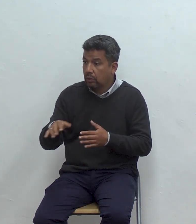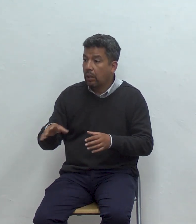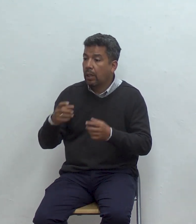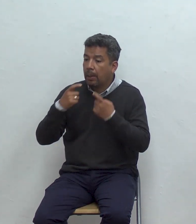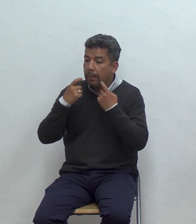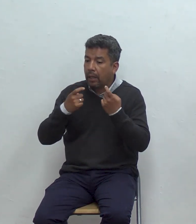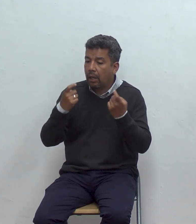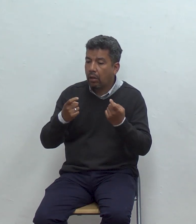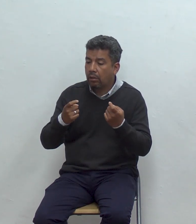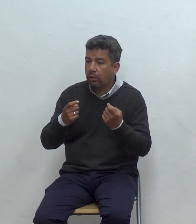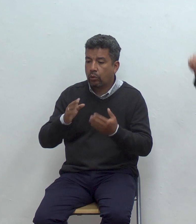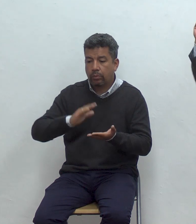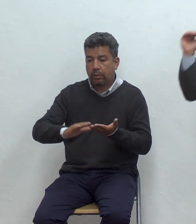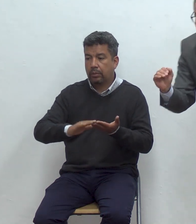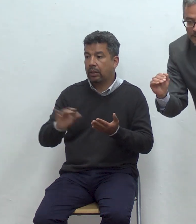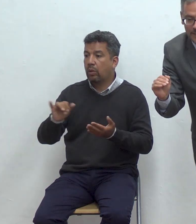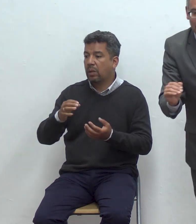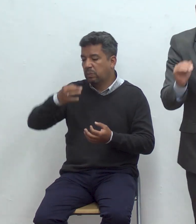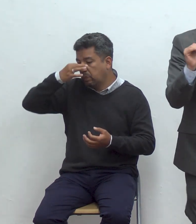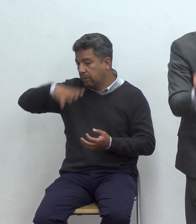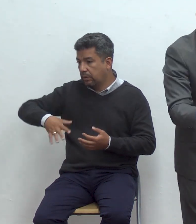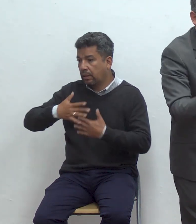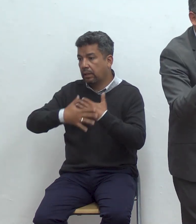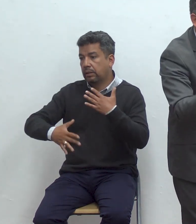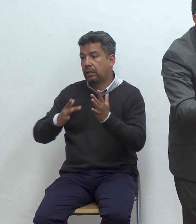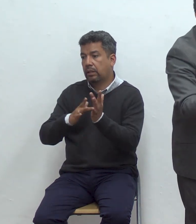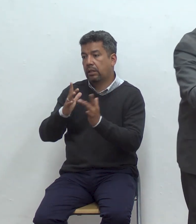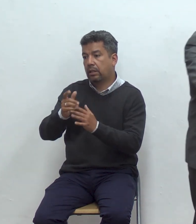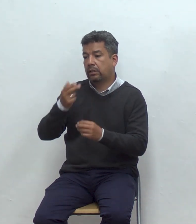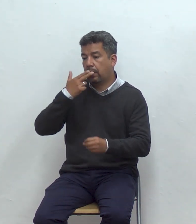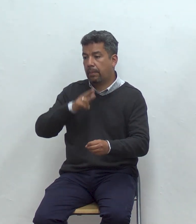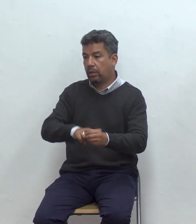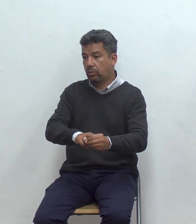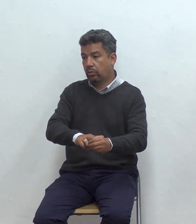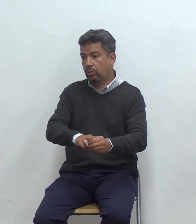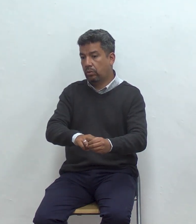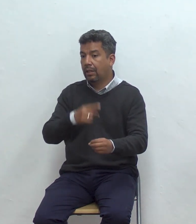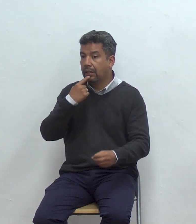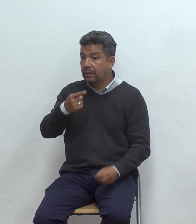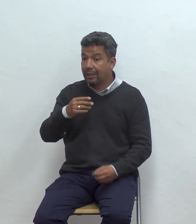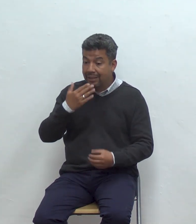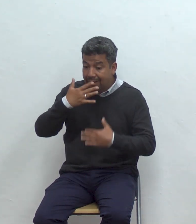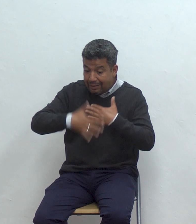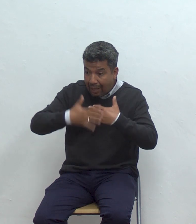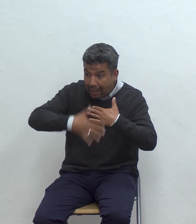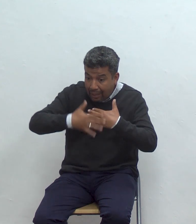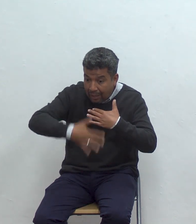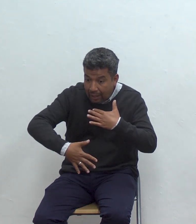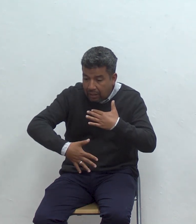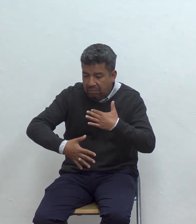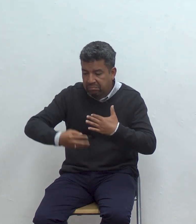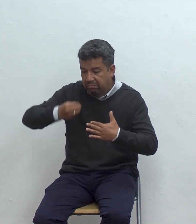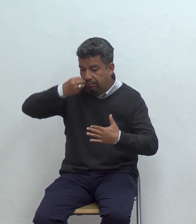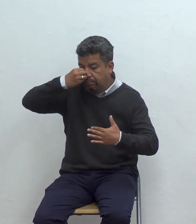pecado imperdonable, que es tomar por inmunda la sangre del pacto. O sea, decir que esa sangre no tiene